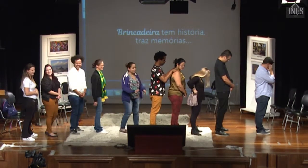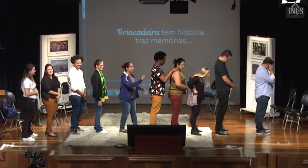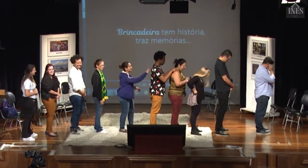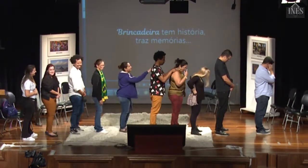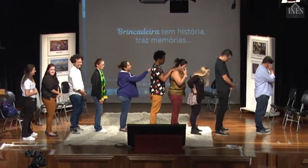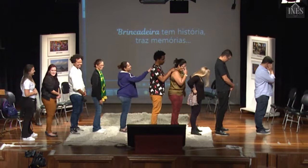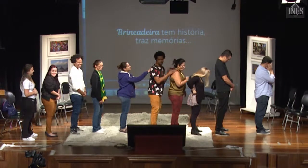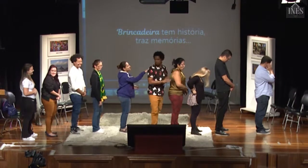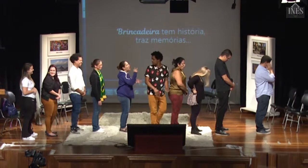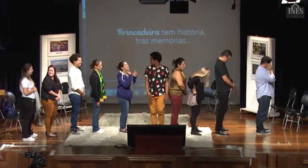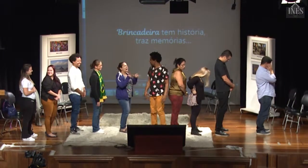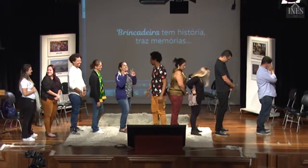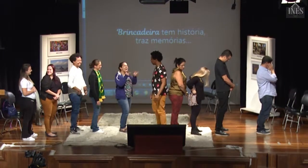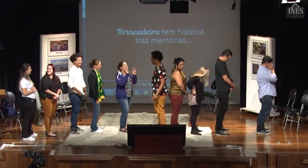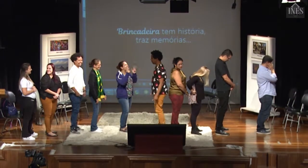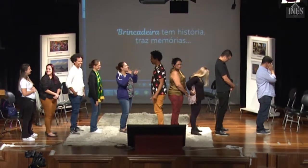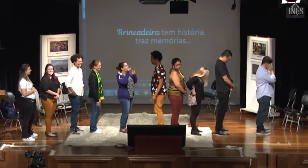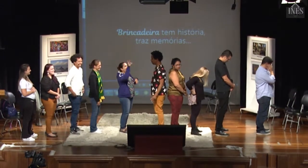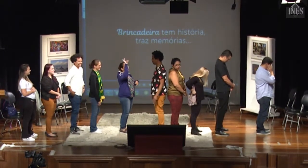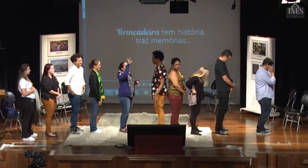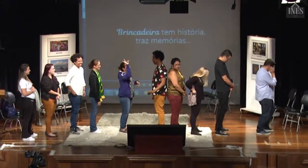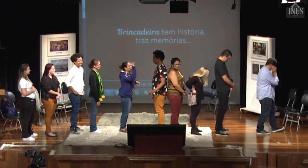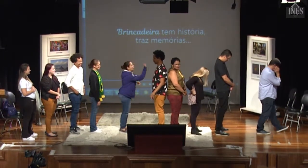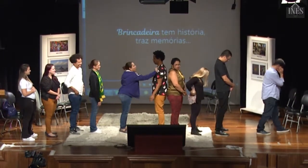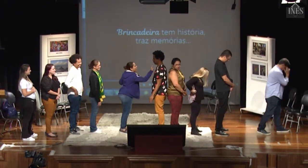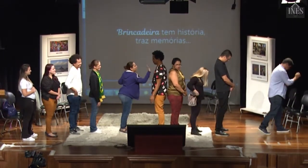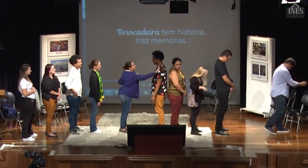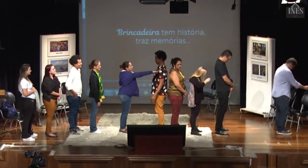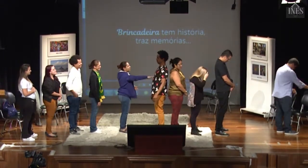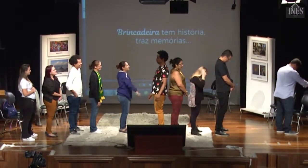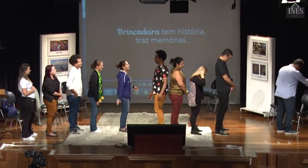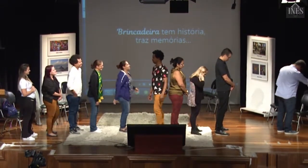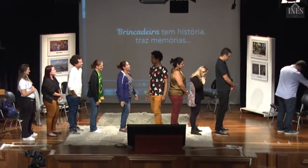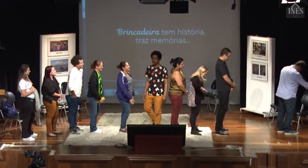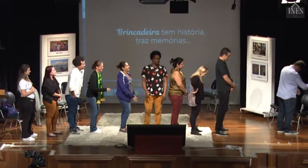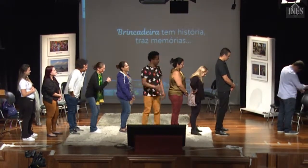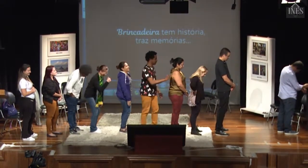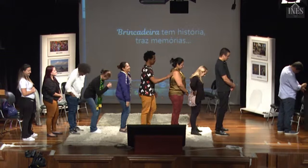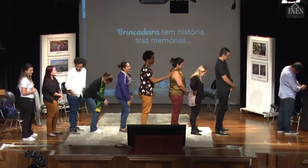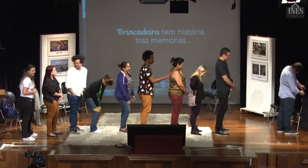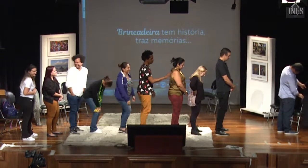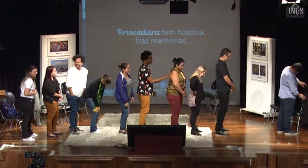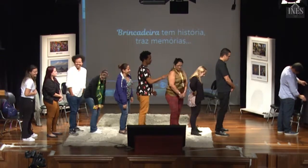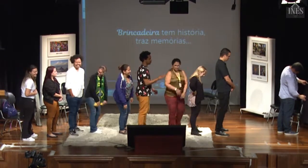tirei. E picou de novo. Estava conversando, o mosquito picou no braço esquerdo e tirei.